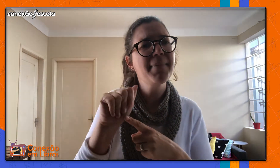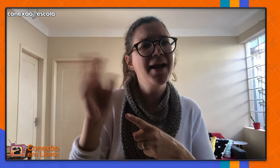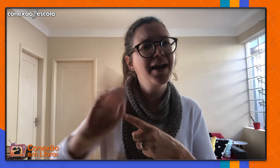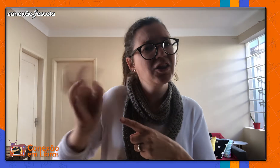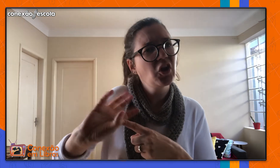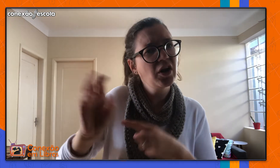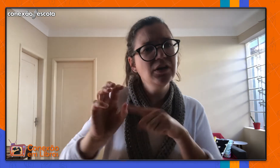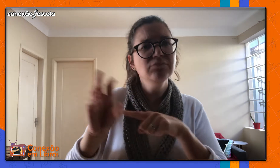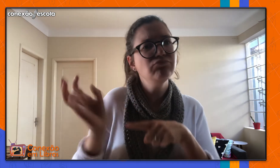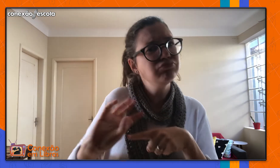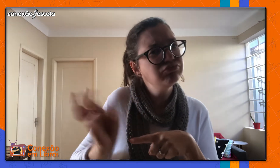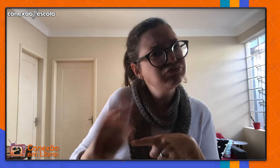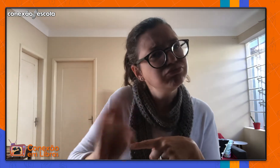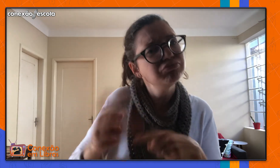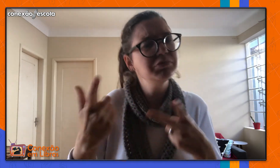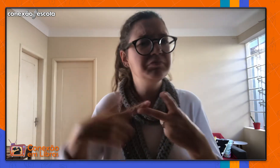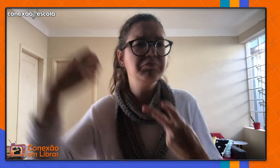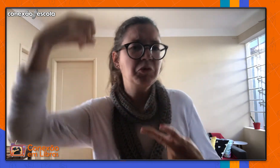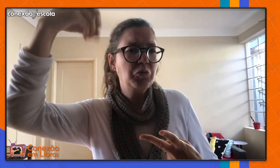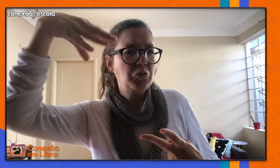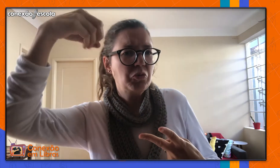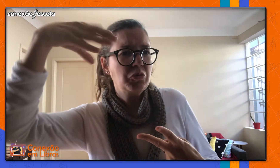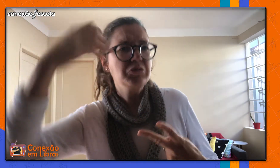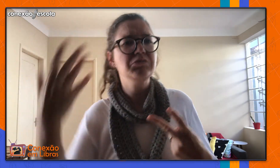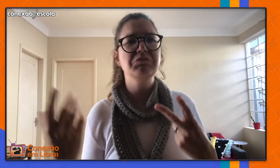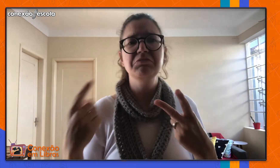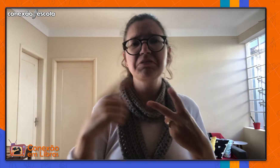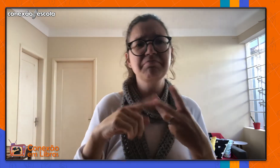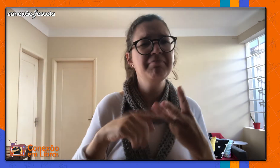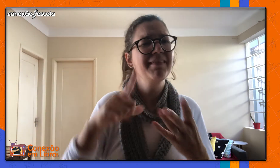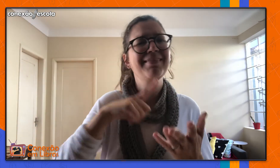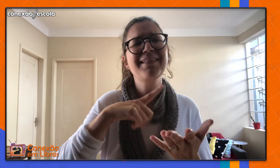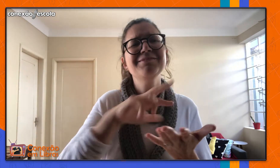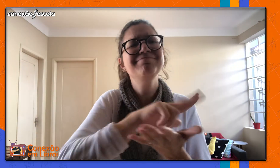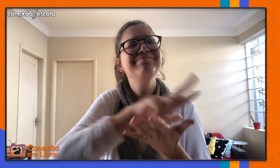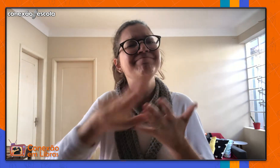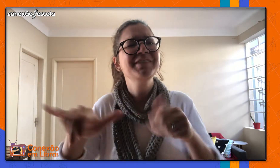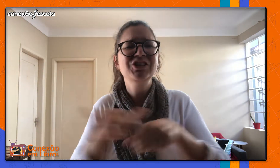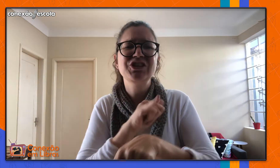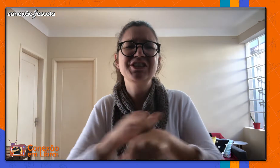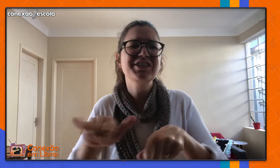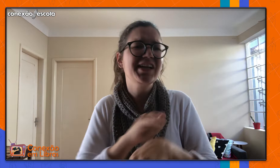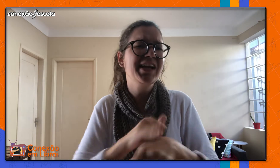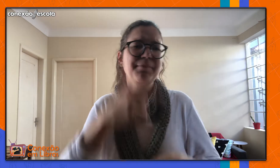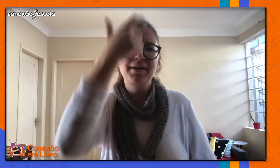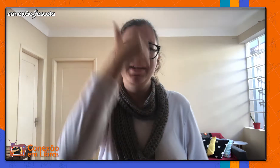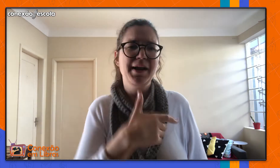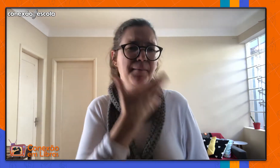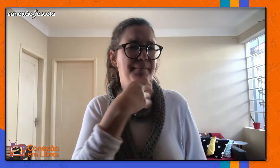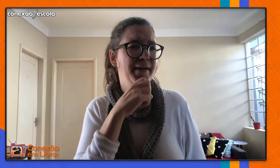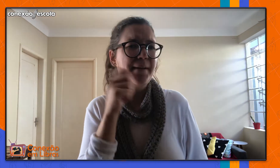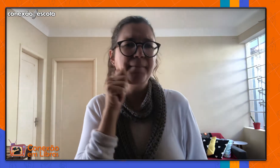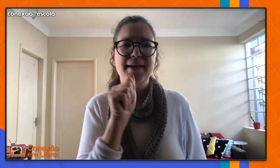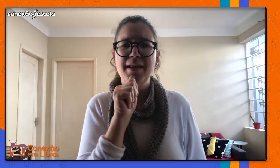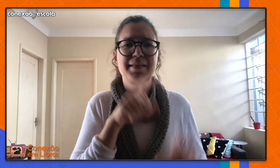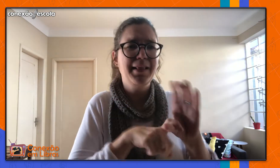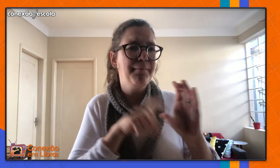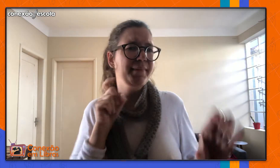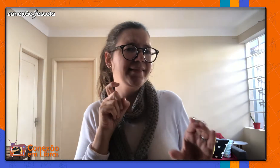ou a babá eletrônica própria para surdo, a campainha luminosa para surdos. Tem várias estratégias para que a mãe